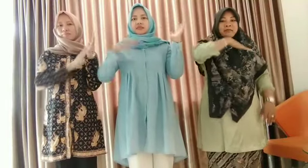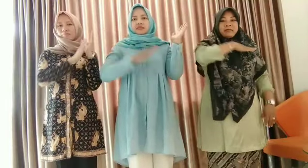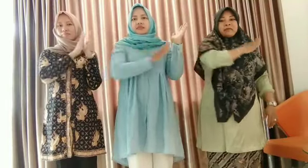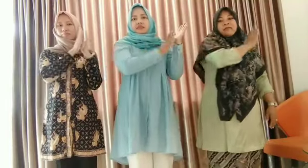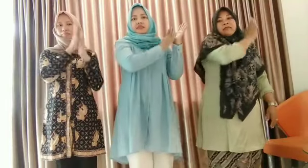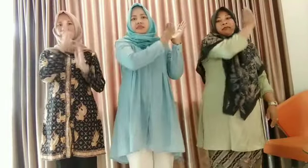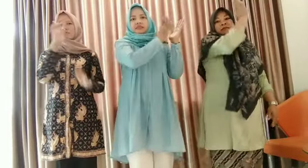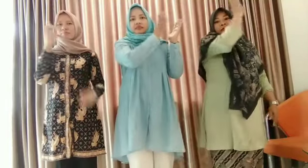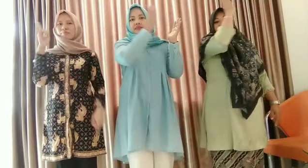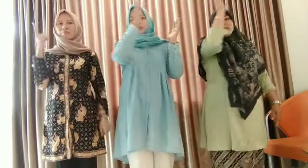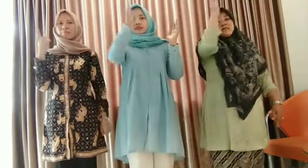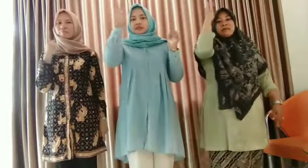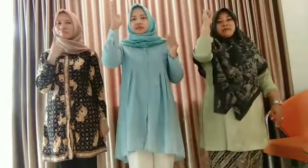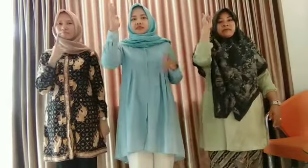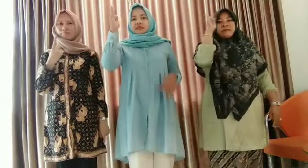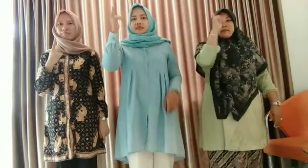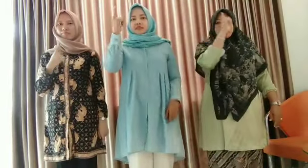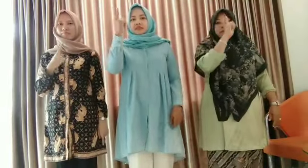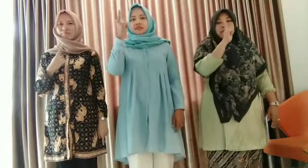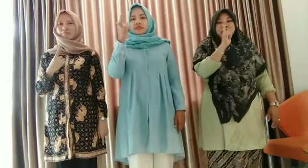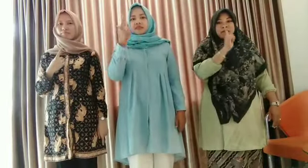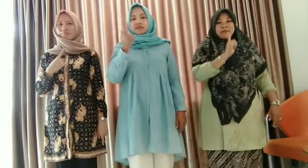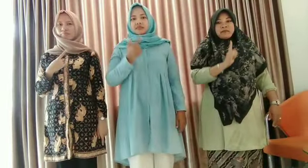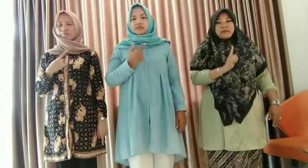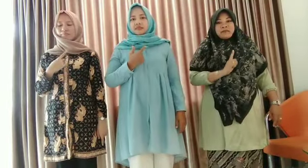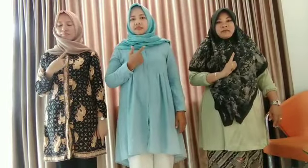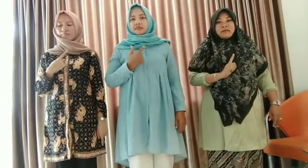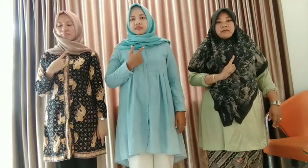cerita bersayap datang padaku,